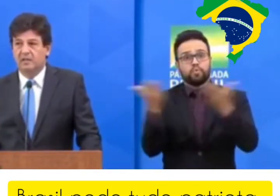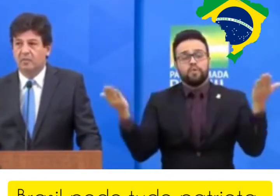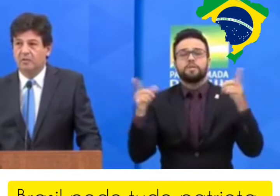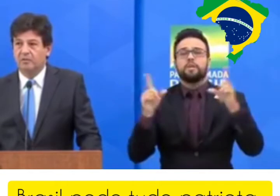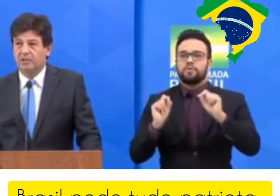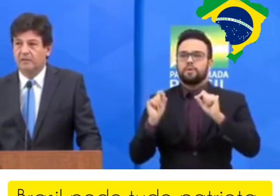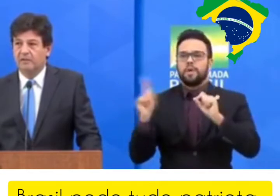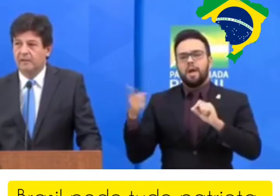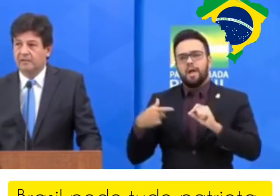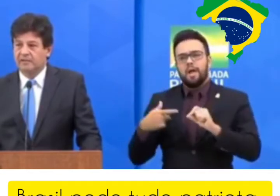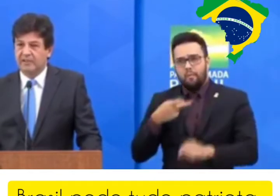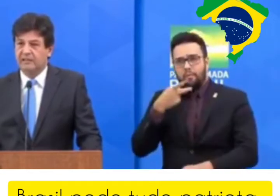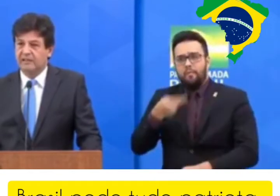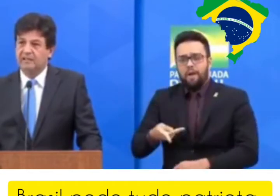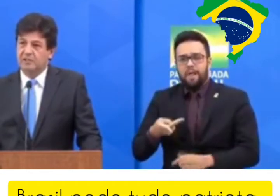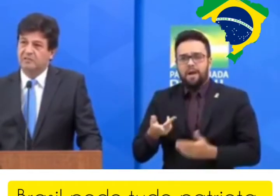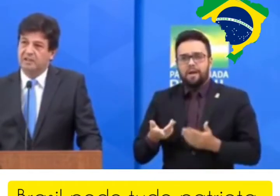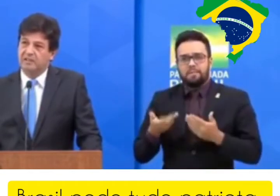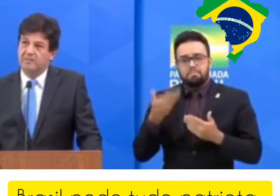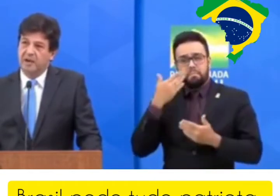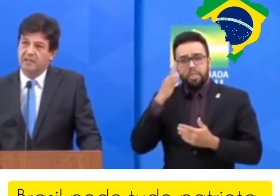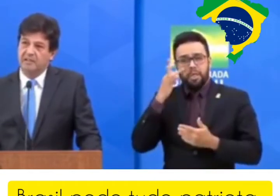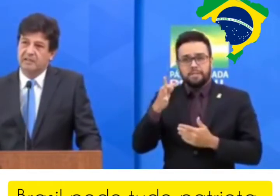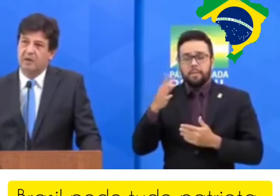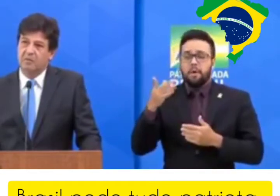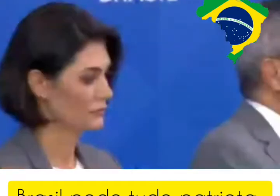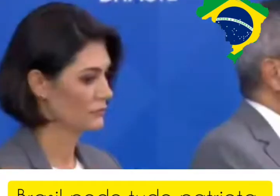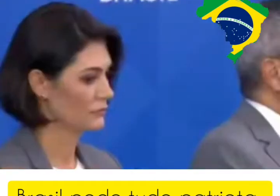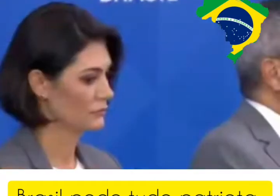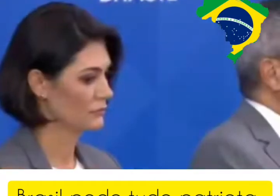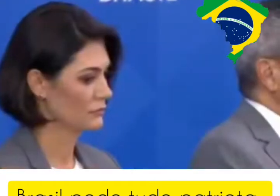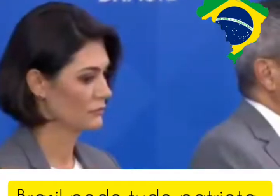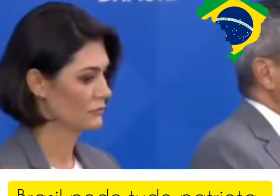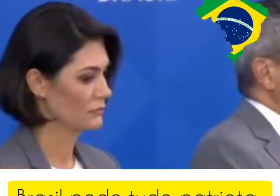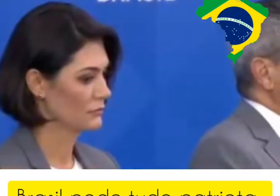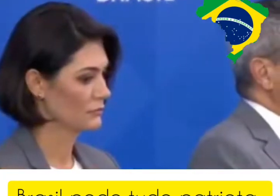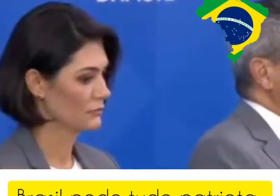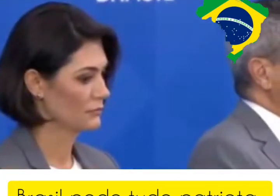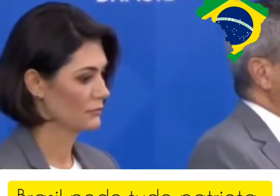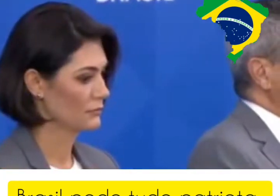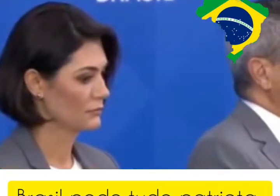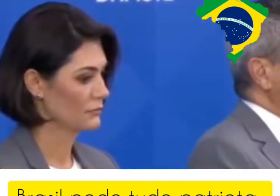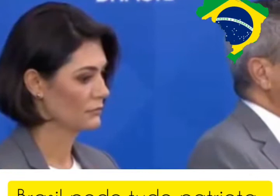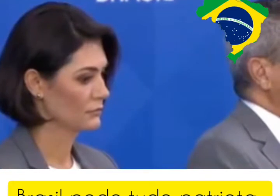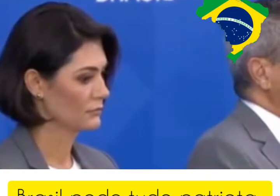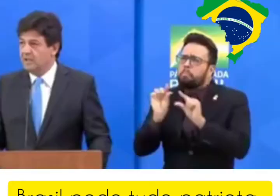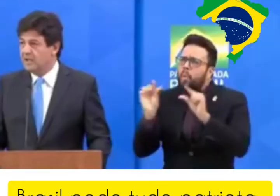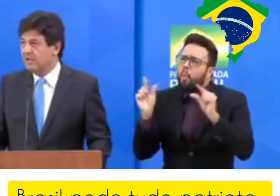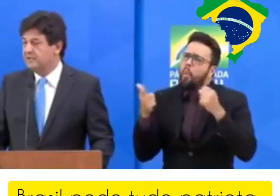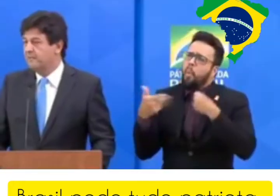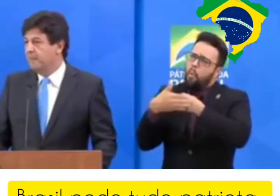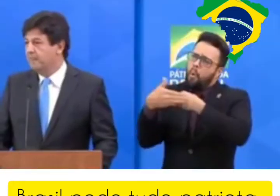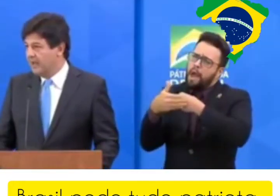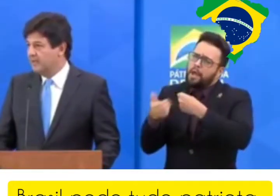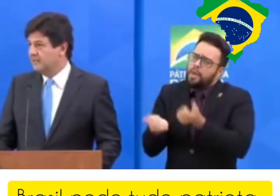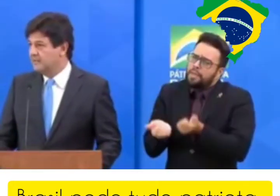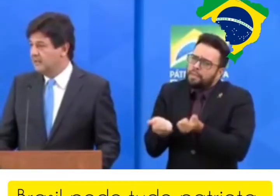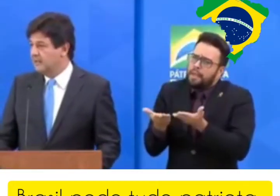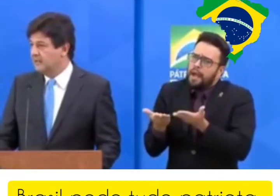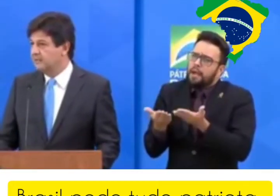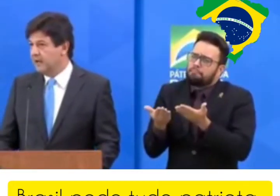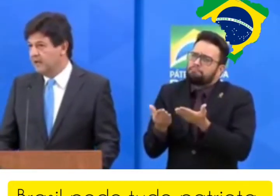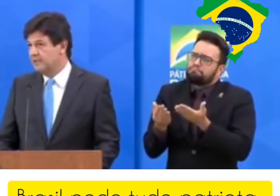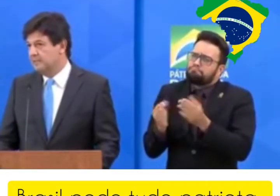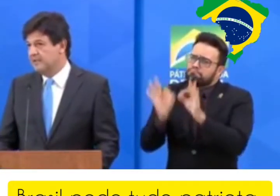um testemunho de tentativa desse país de dar um pouco de carinho, um pouco de dignidade para